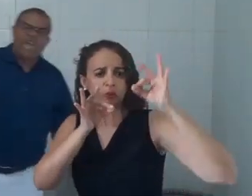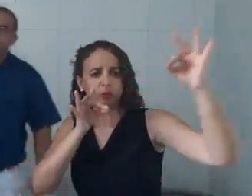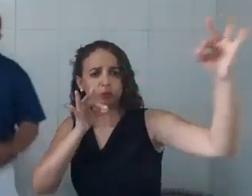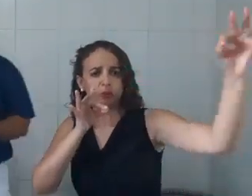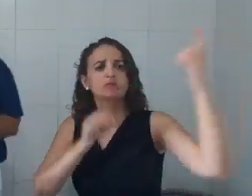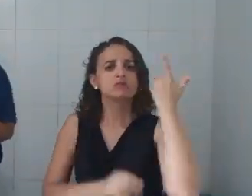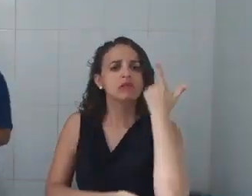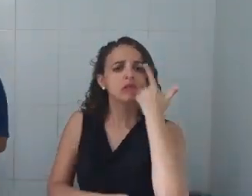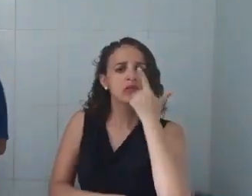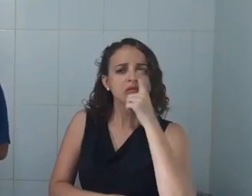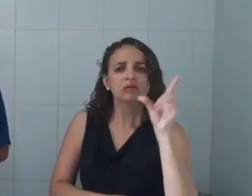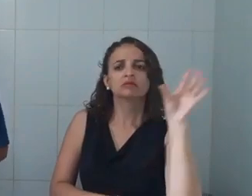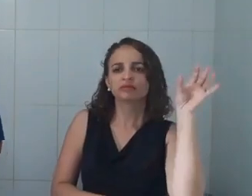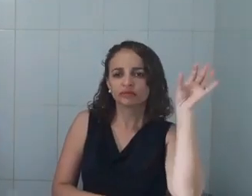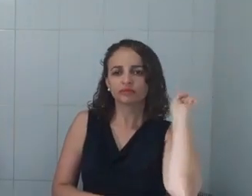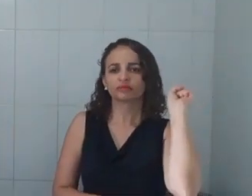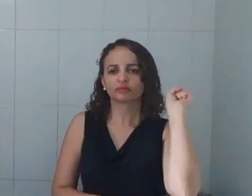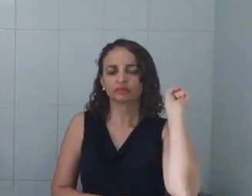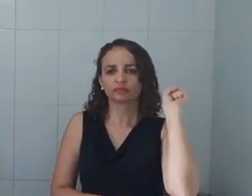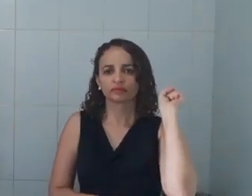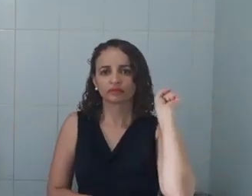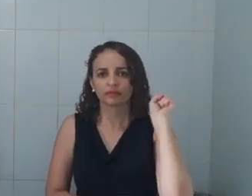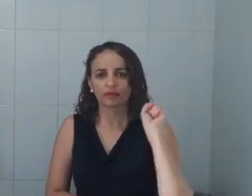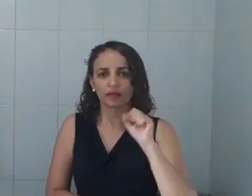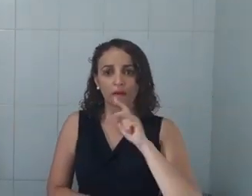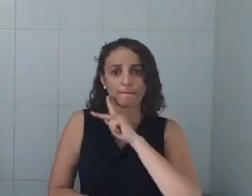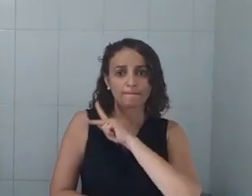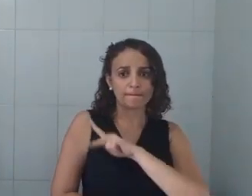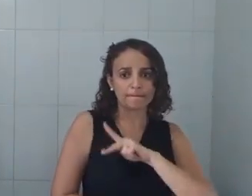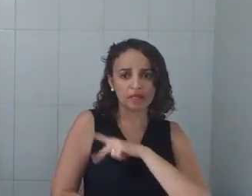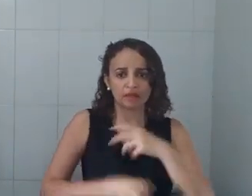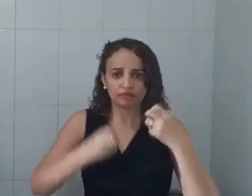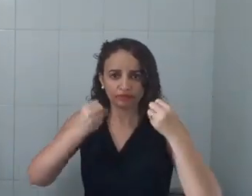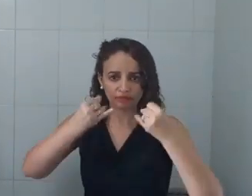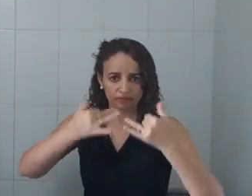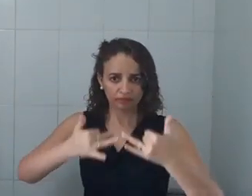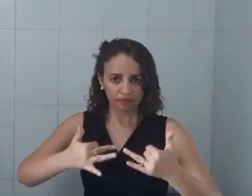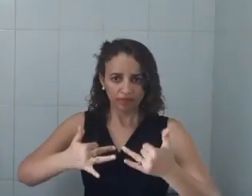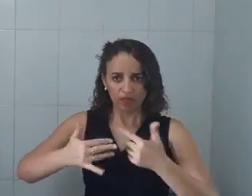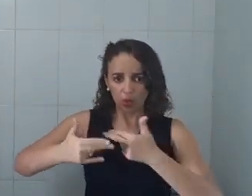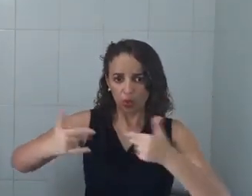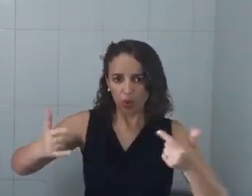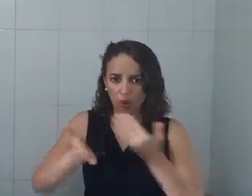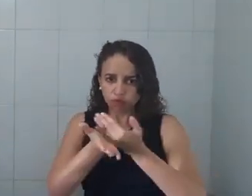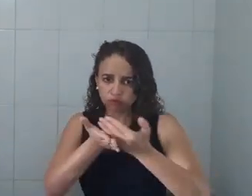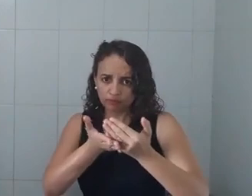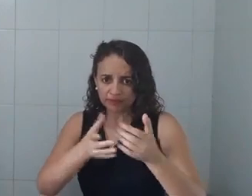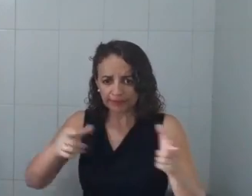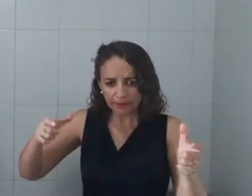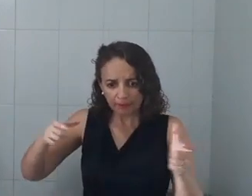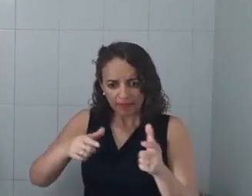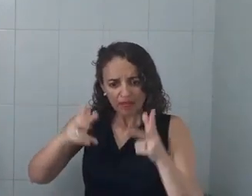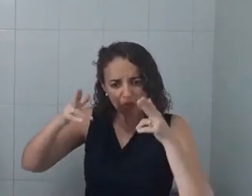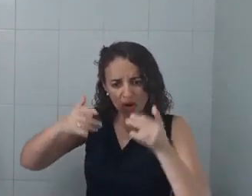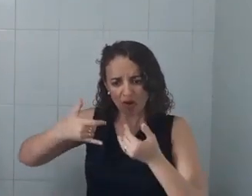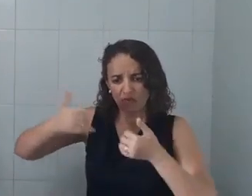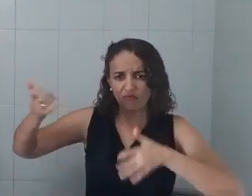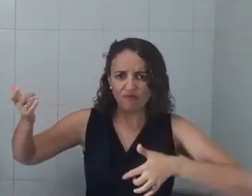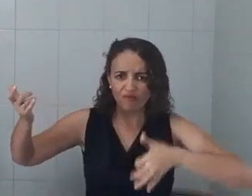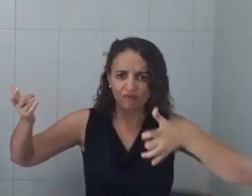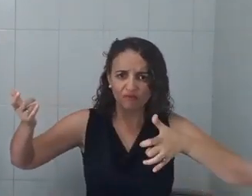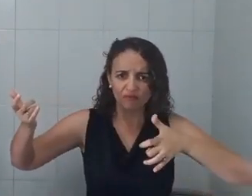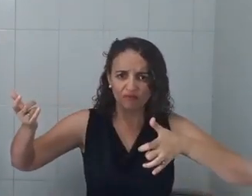a repercutir, ou seja, algo que aconteceu pequeno, algo como aquela corda de violão que eu mostrei, ela